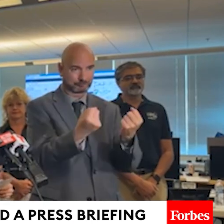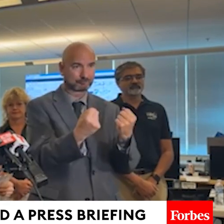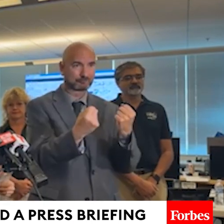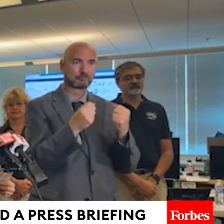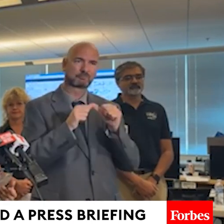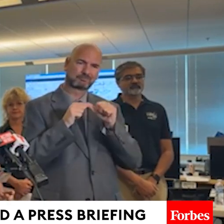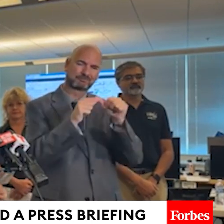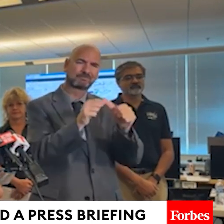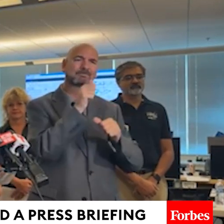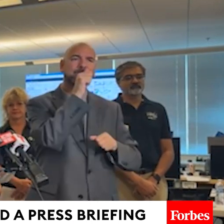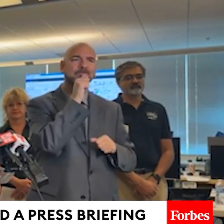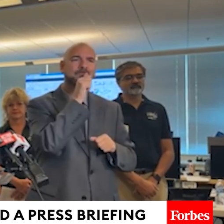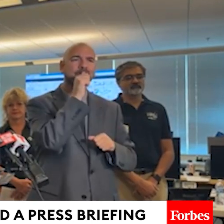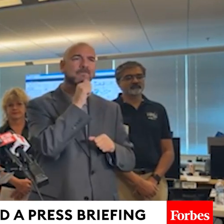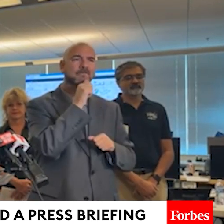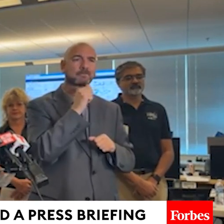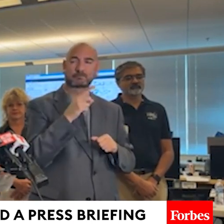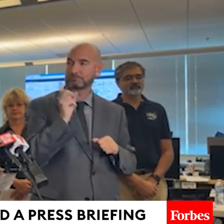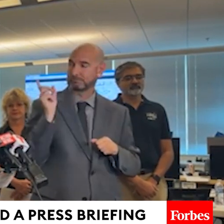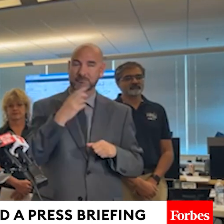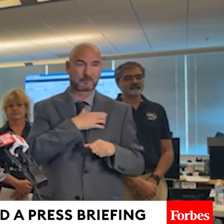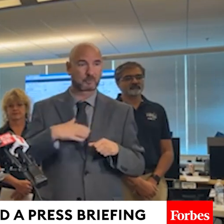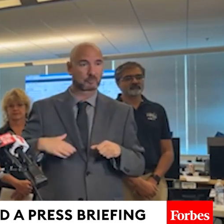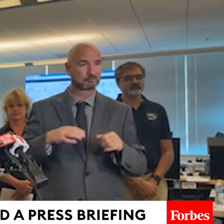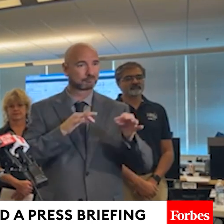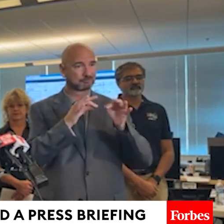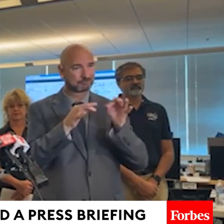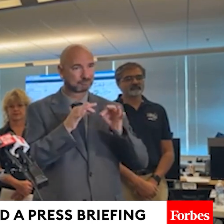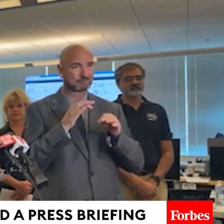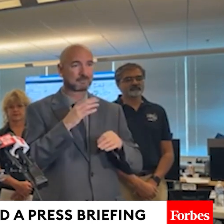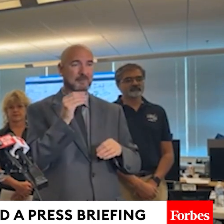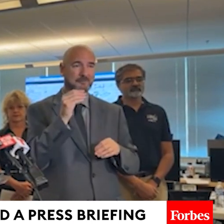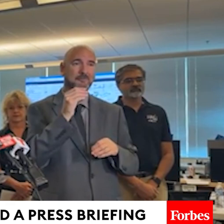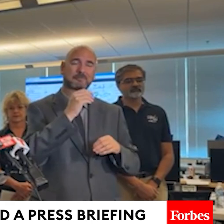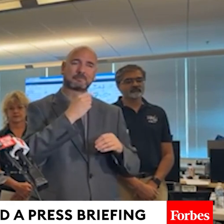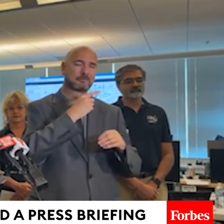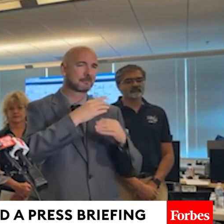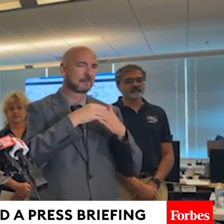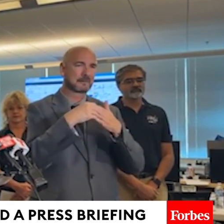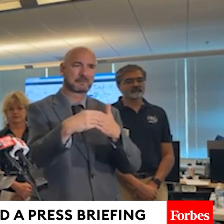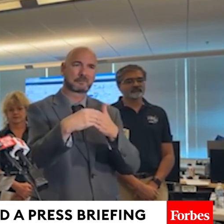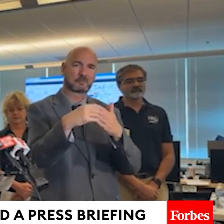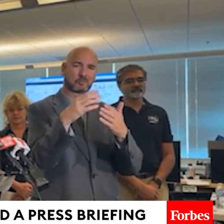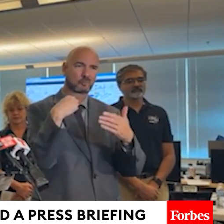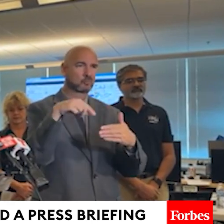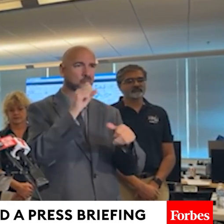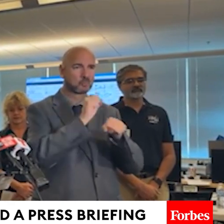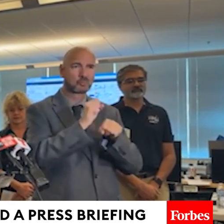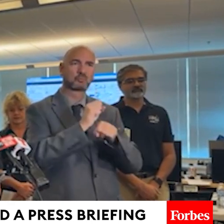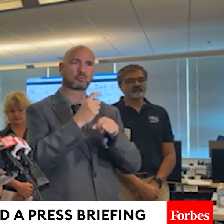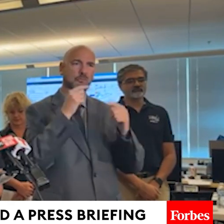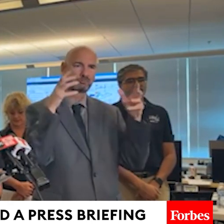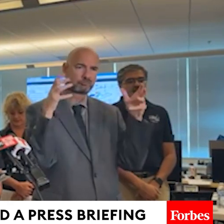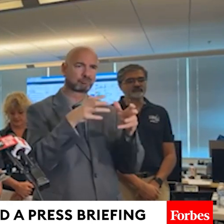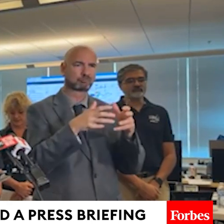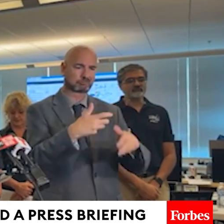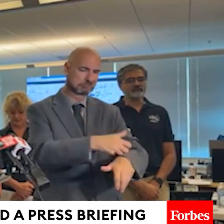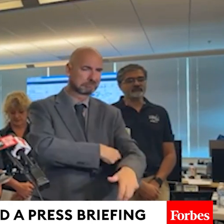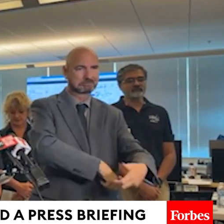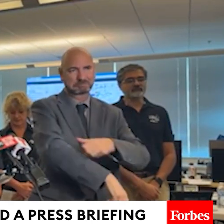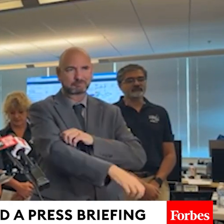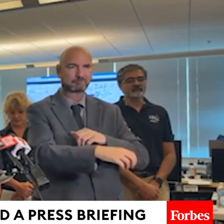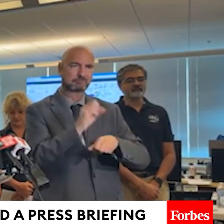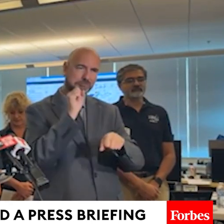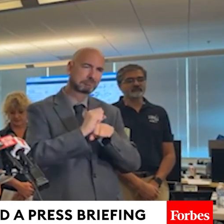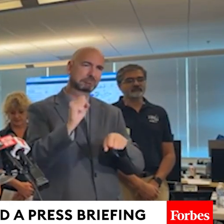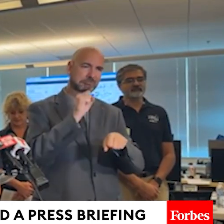paciencia. Como dijo la alcaldesa Jane Castor, todos los líderes de la ciudad, todos los trabajadores, todos están trabajando muy duro las